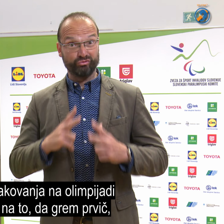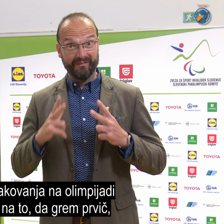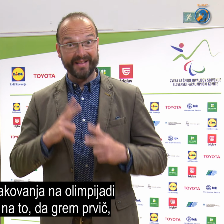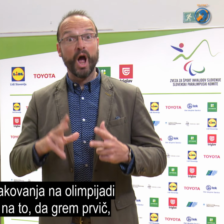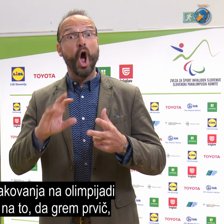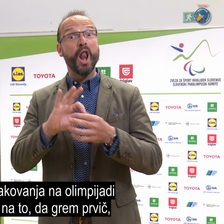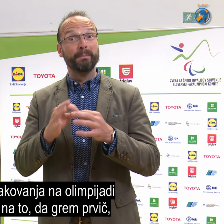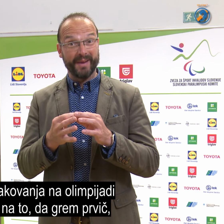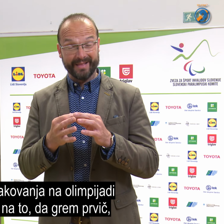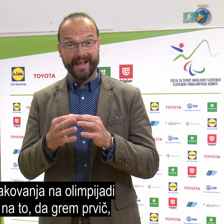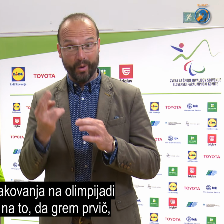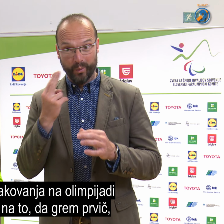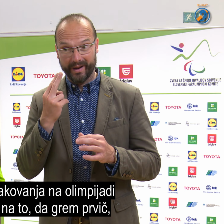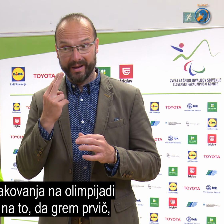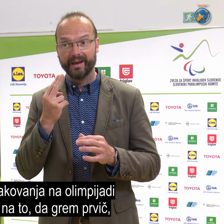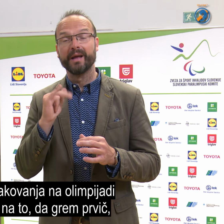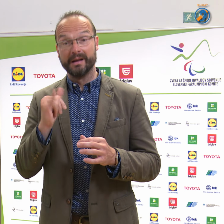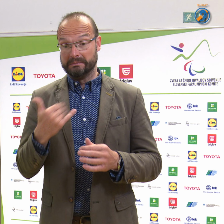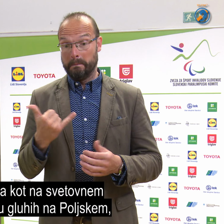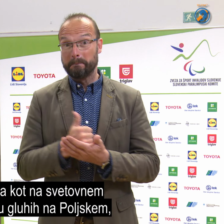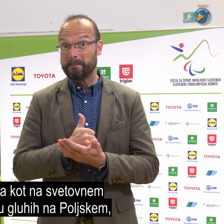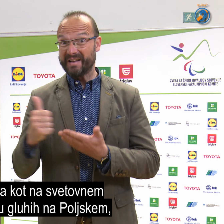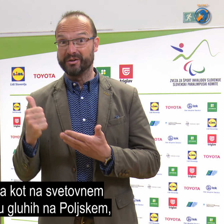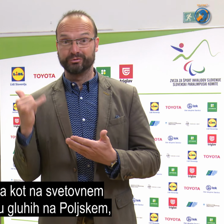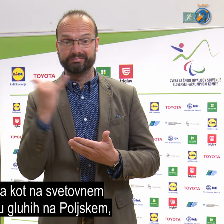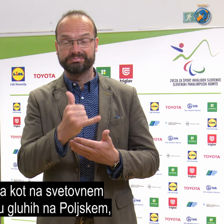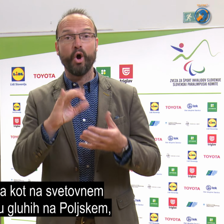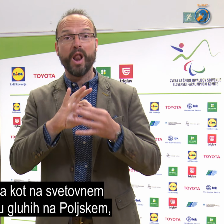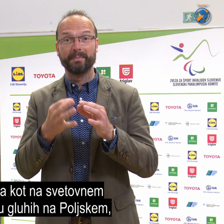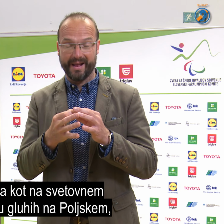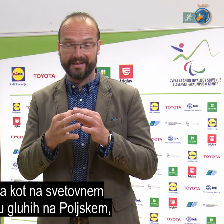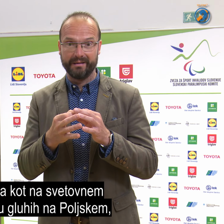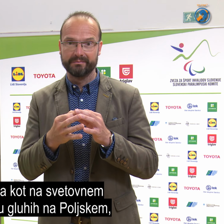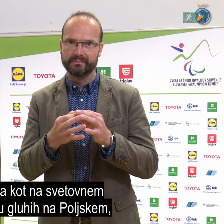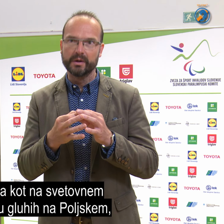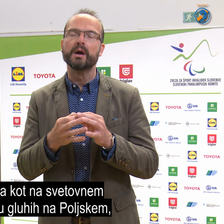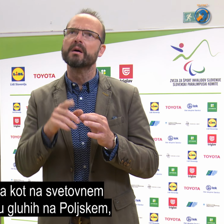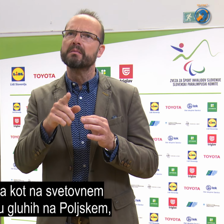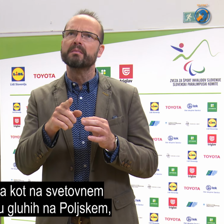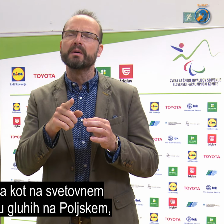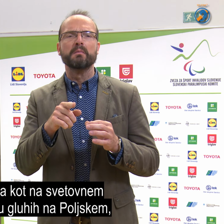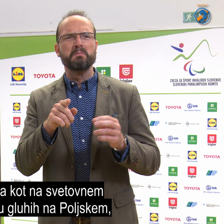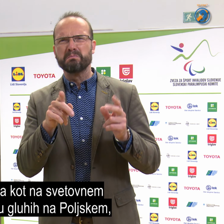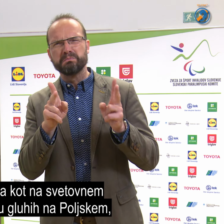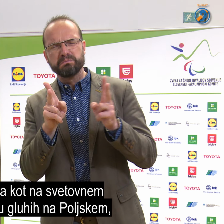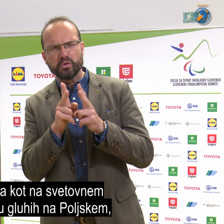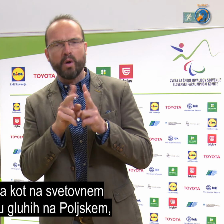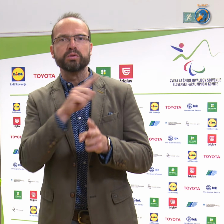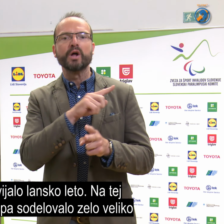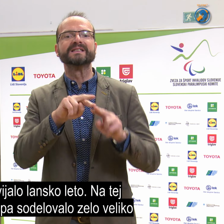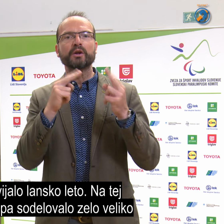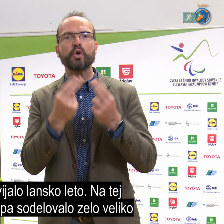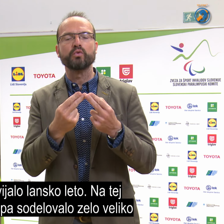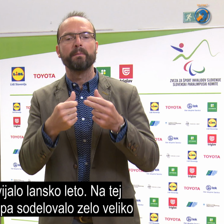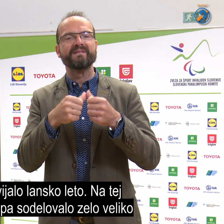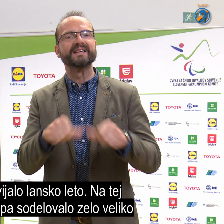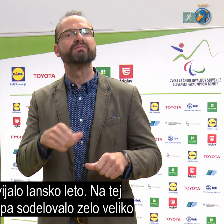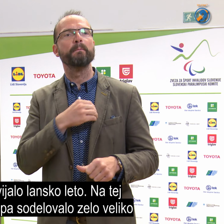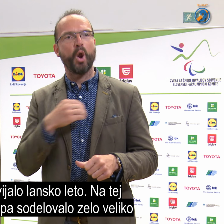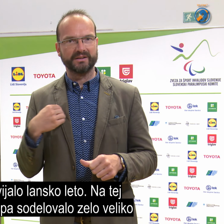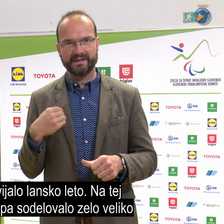Olimpija je grem prvič. Je podobno kot je svetovno za gluhe Poljskem lansko leto.